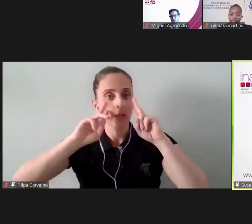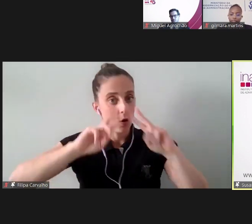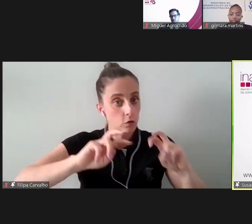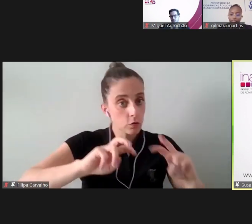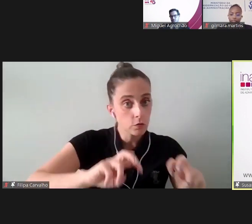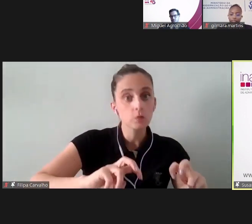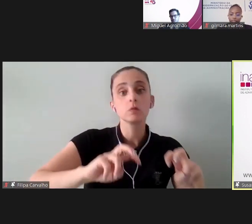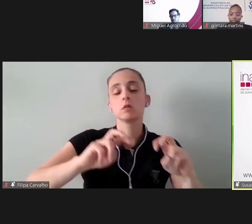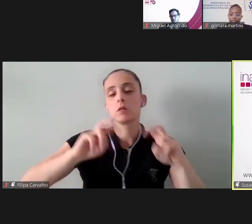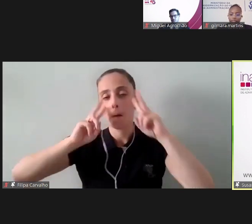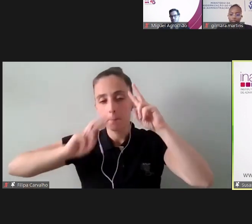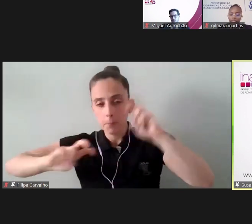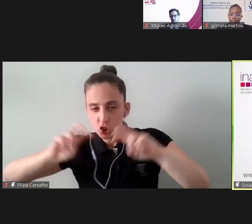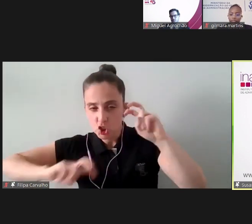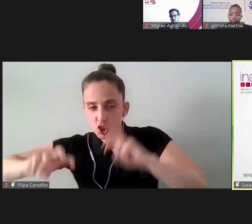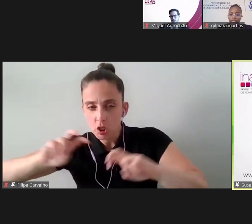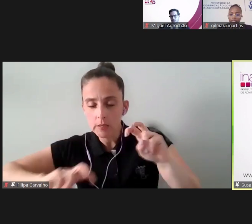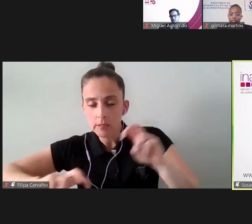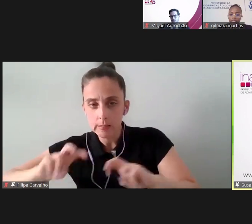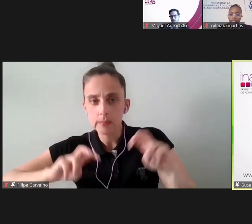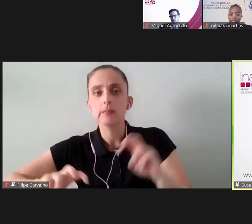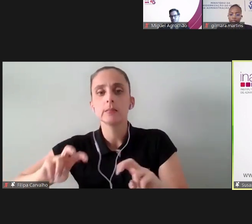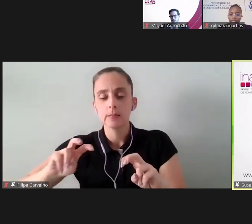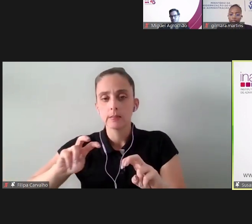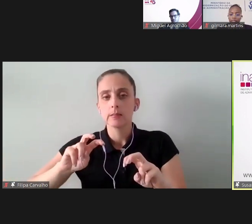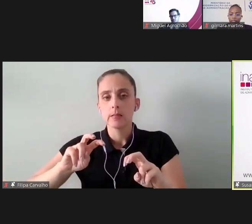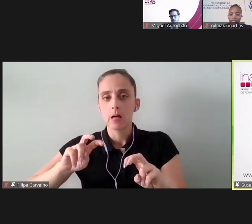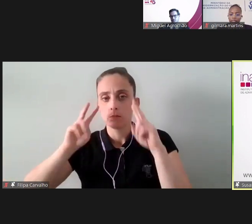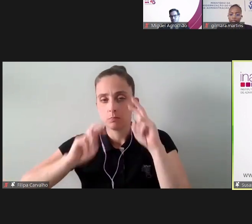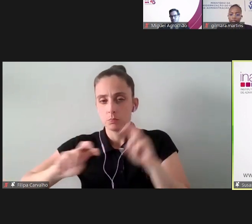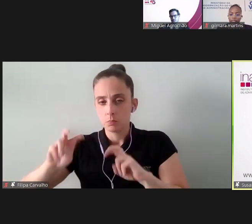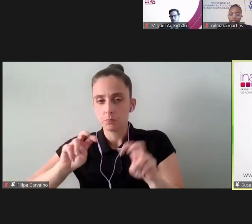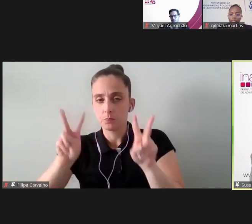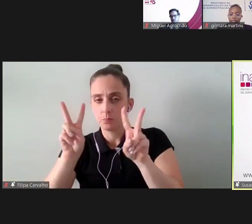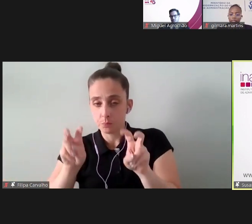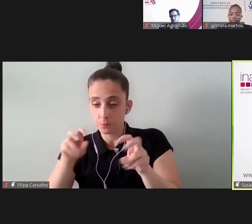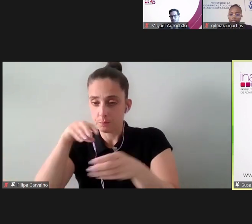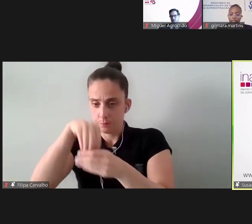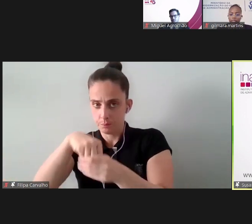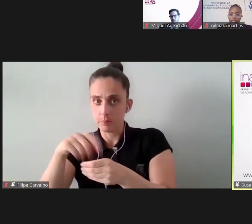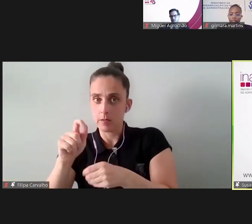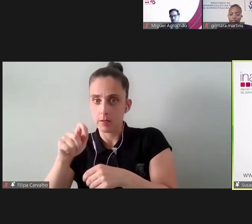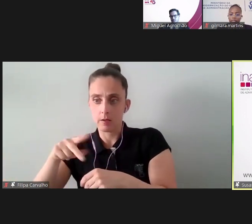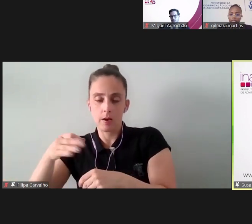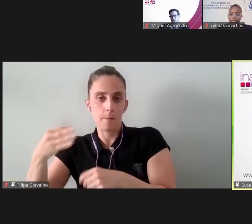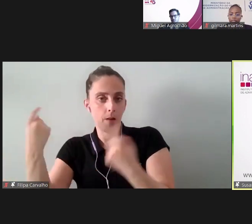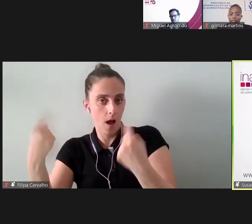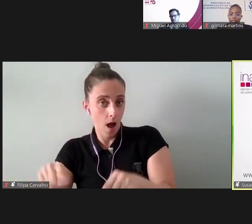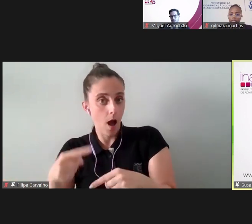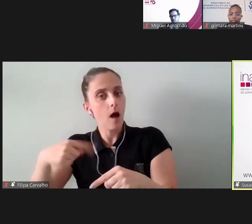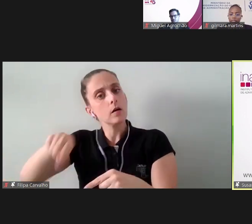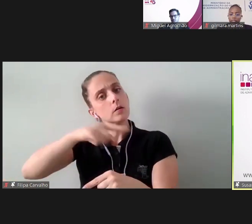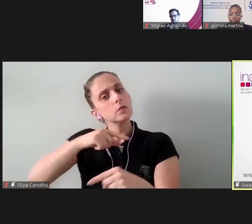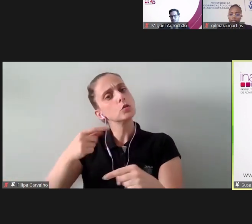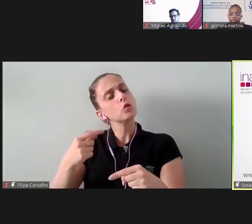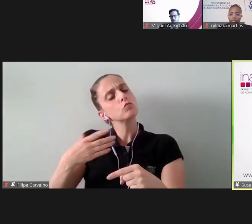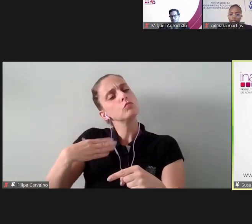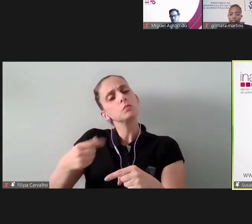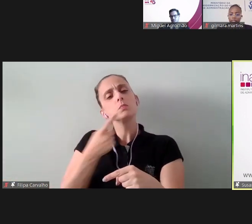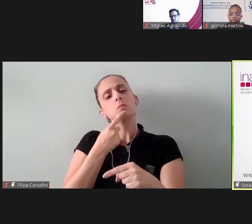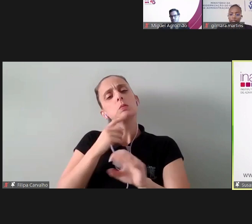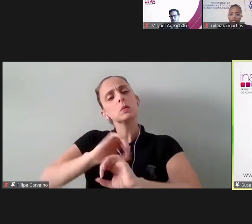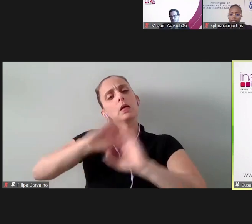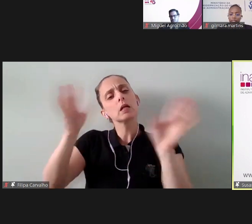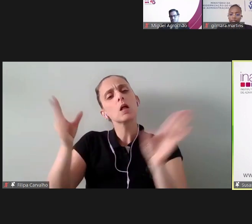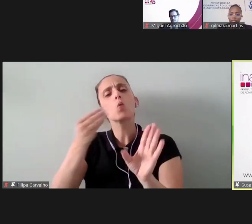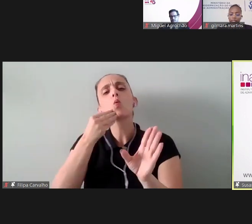de pesquisa, não é? De pesquisa dentro da ENAP, e nós gostaríamos de perceber melhor como é que